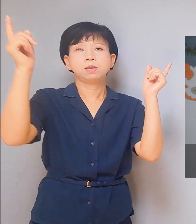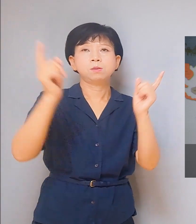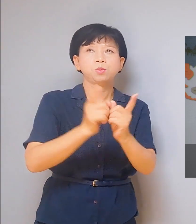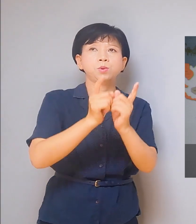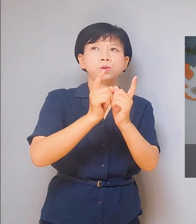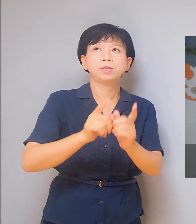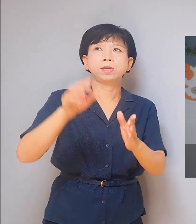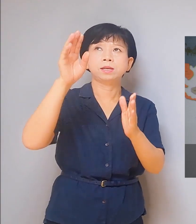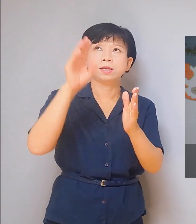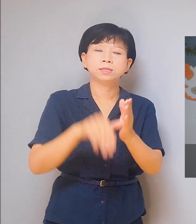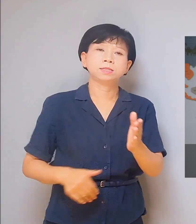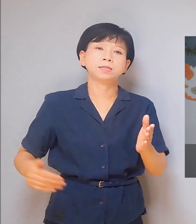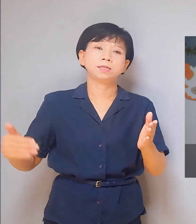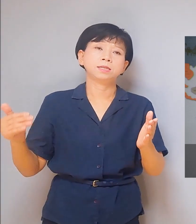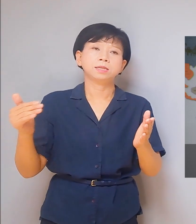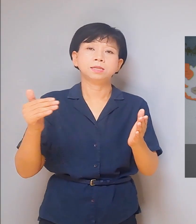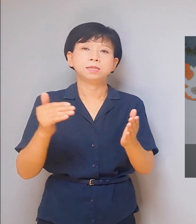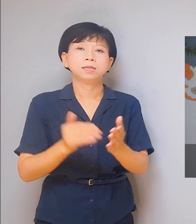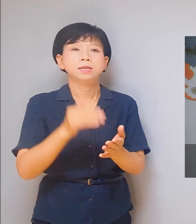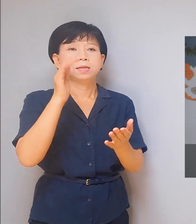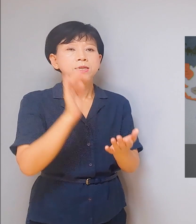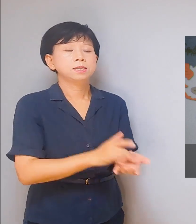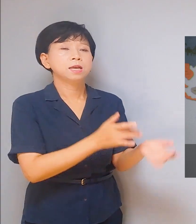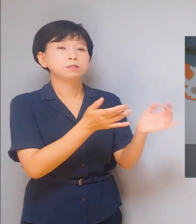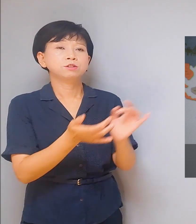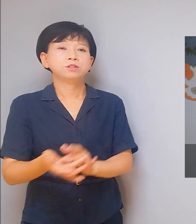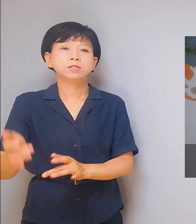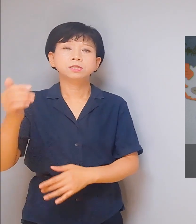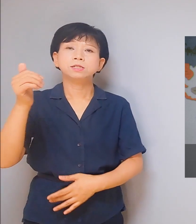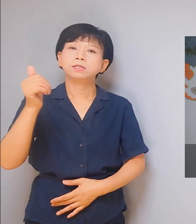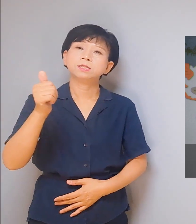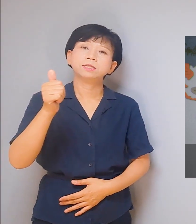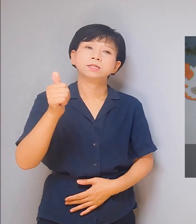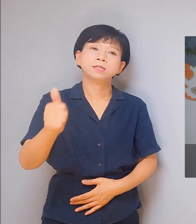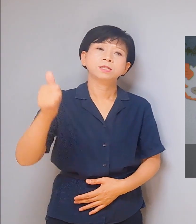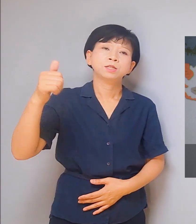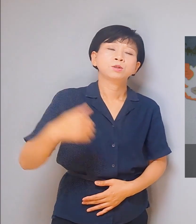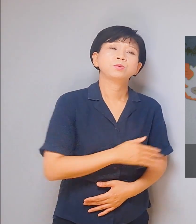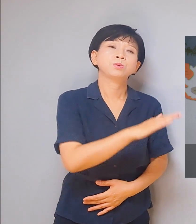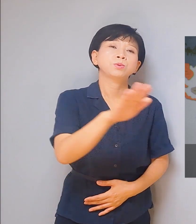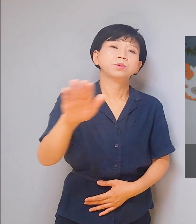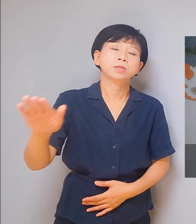주님을 만나볼 때까지 예수는